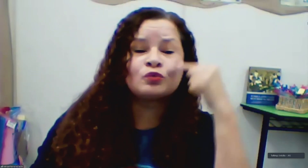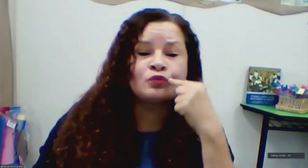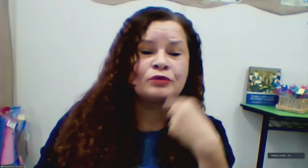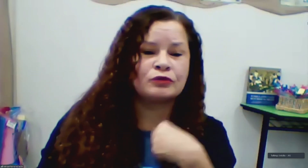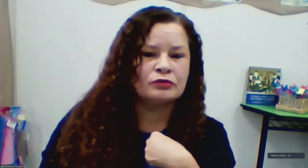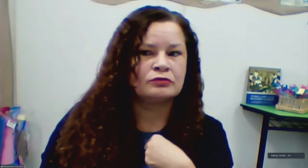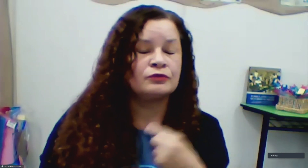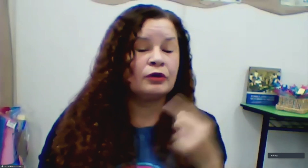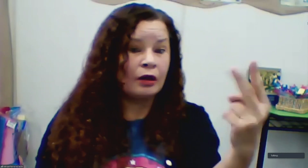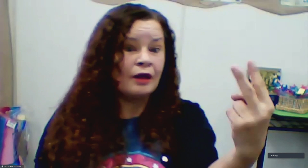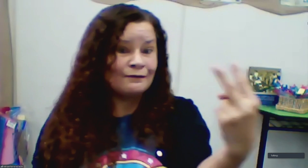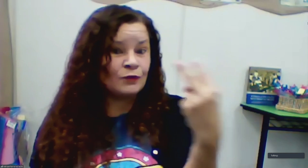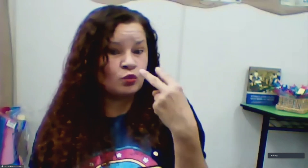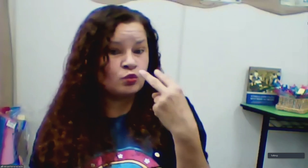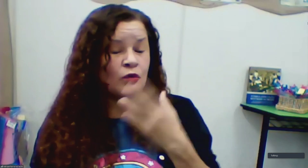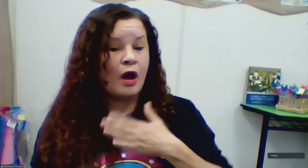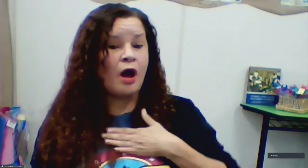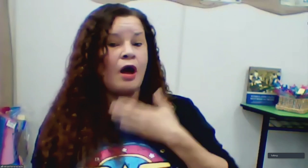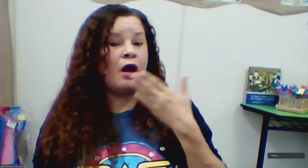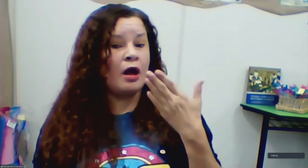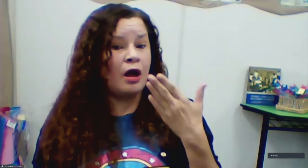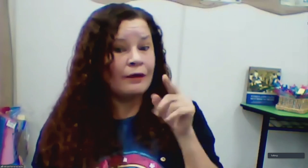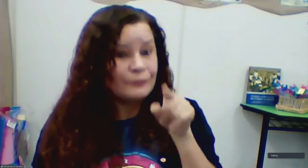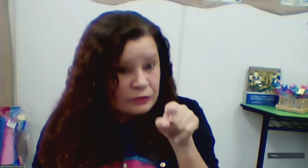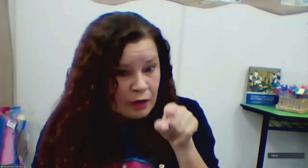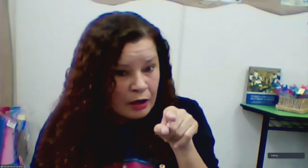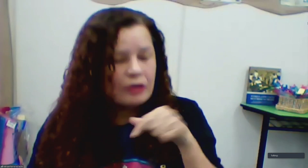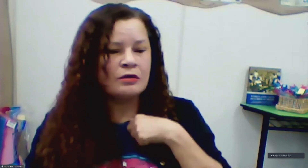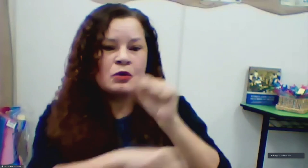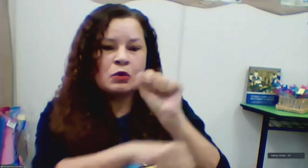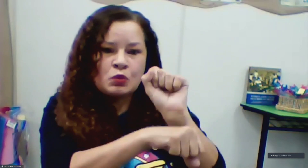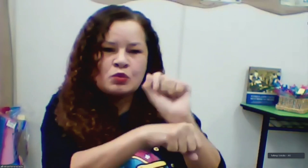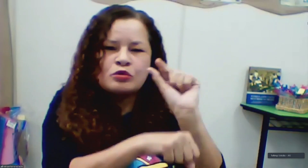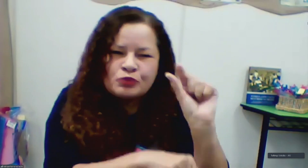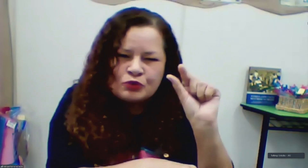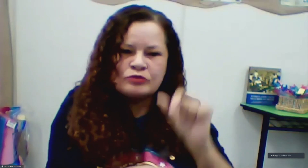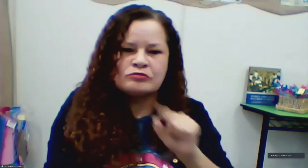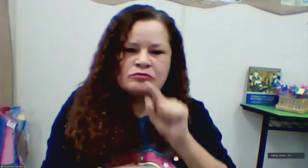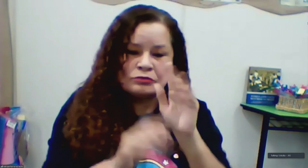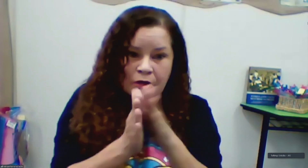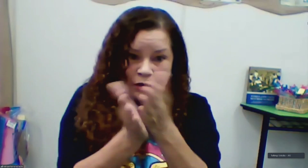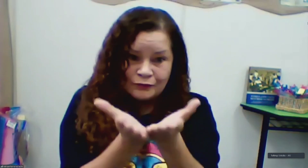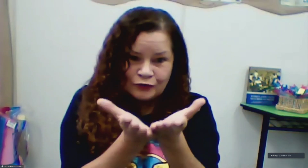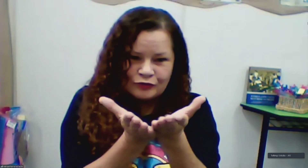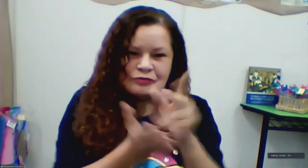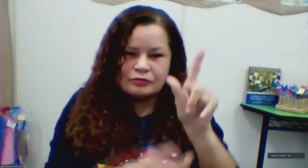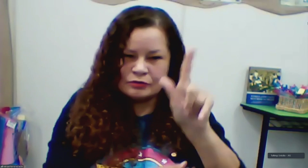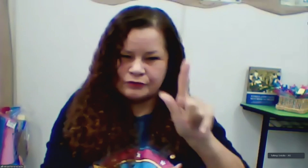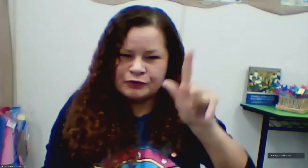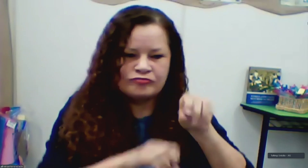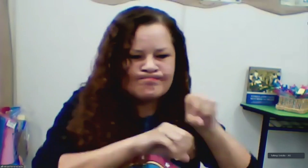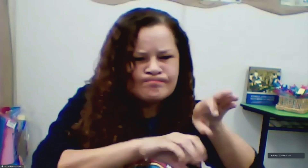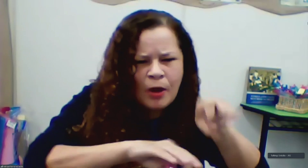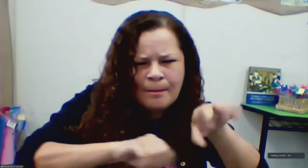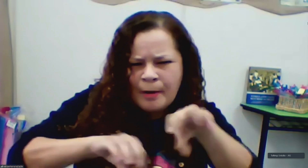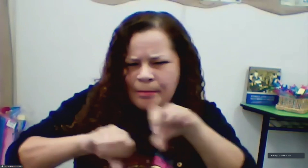falou, me espera um pouquinho, eu vou te dar um livro de geografia. E ensinou todos os outros alunos, depois ele veio até próximo a